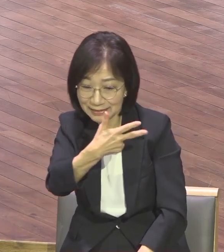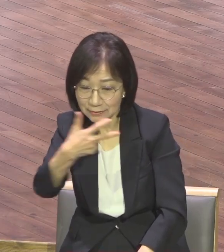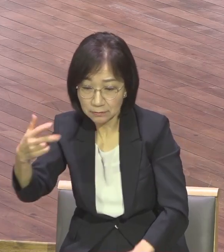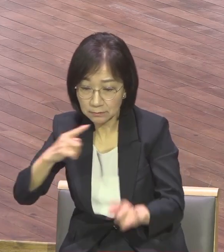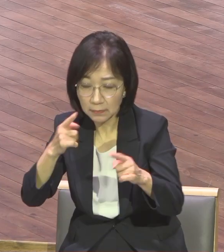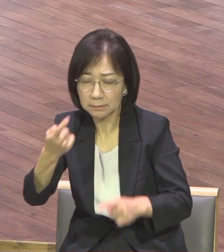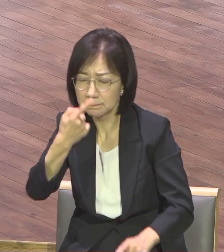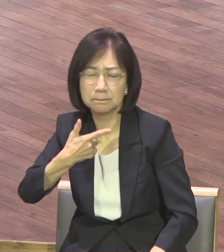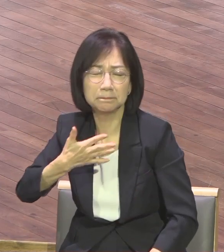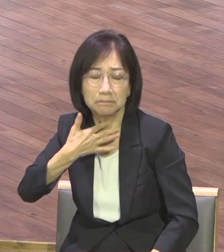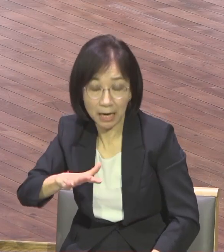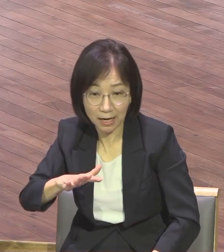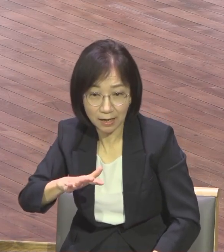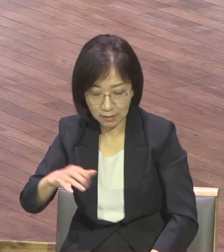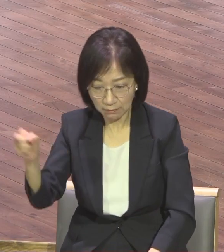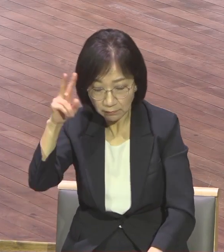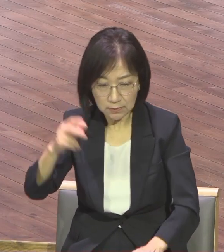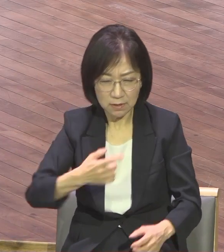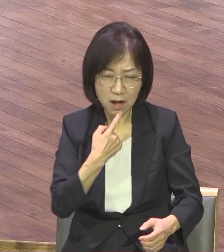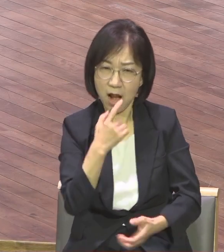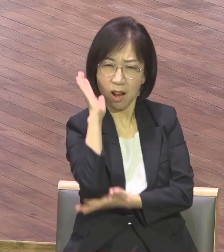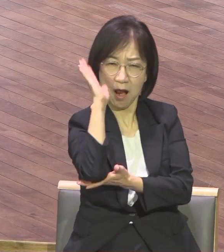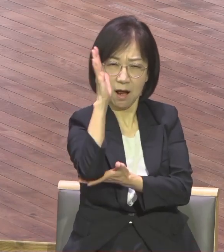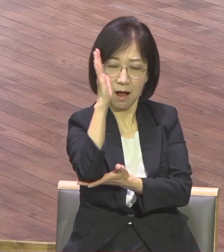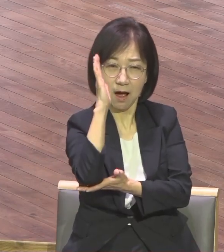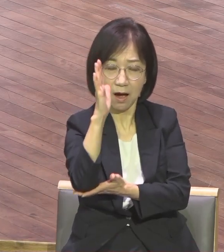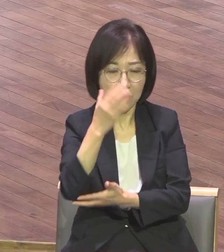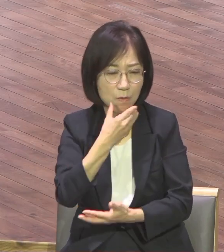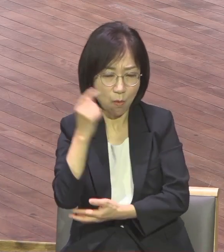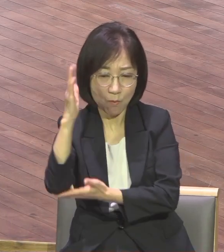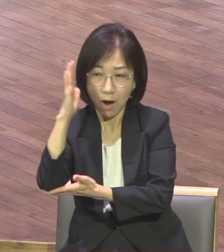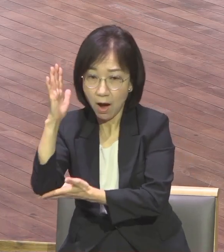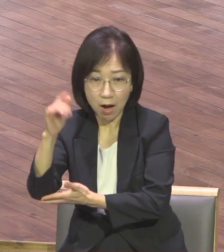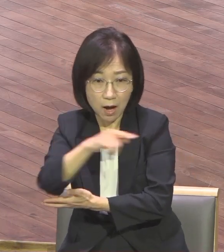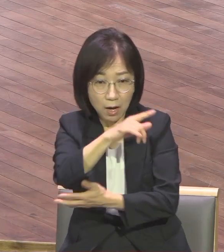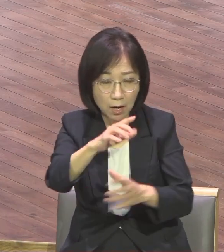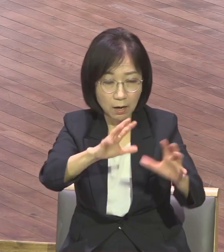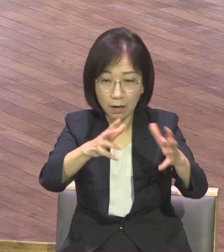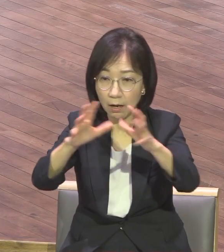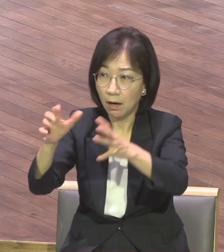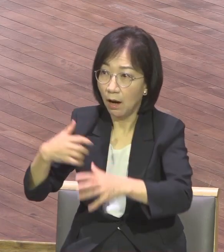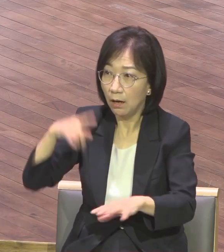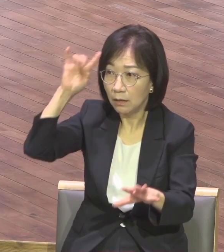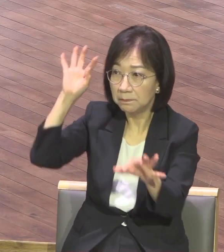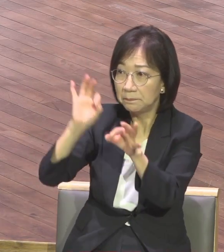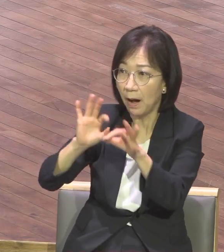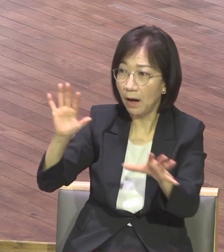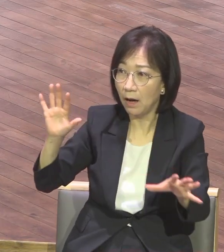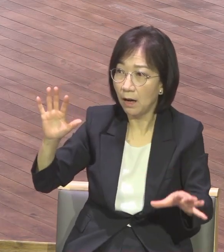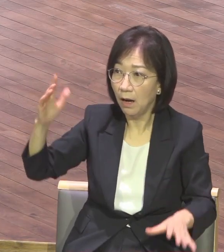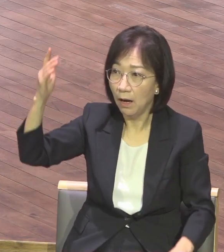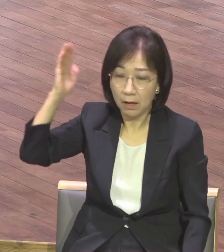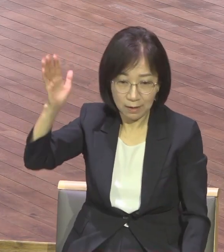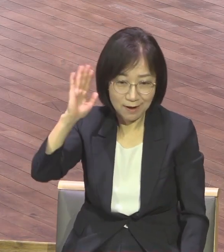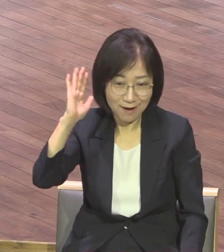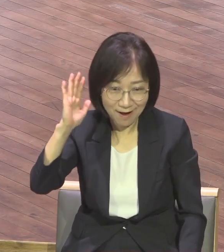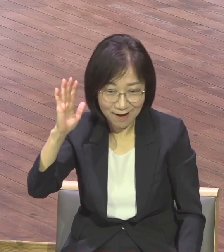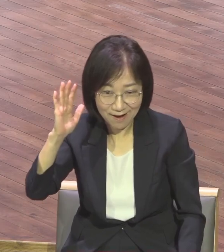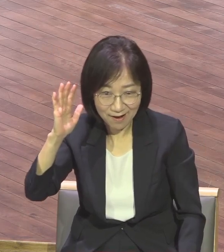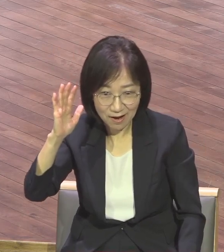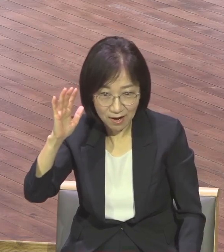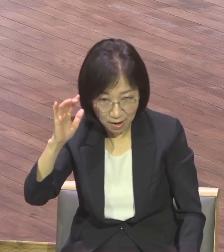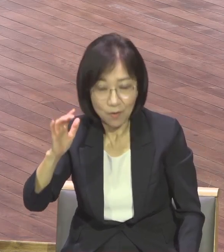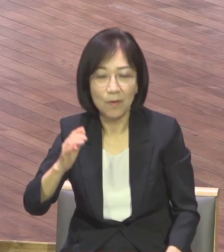쫙 그냥 다 온 각 나라 15국에 있는 모든 분들이 다 알아들을 수 있만큼 그야말로 놀랍게도